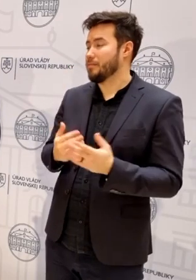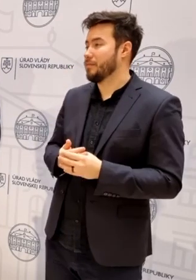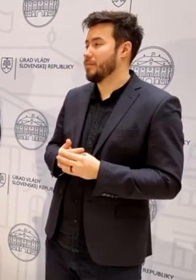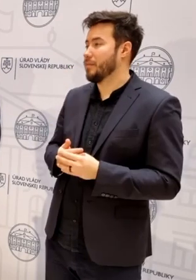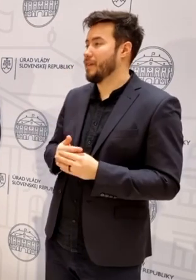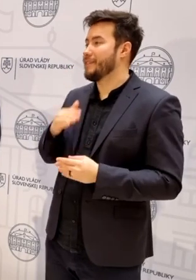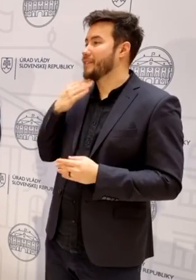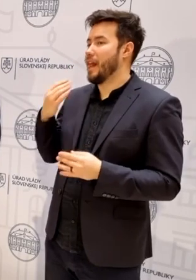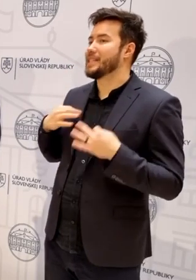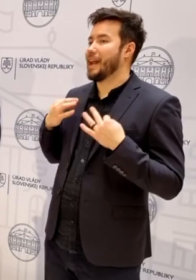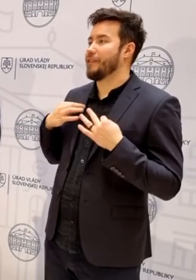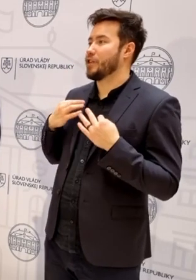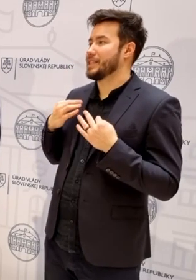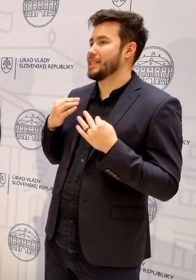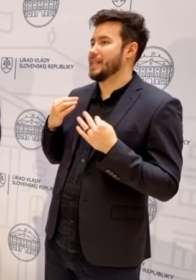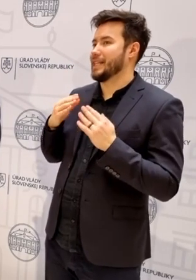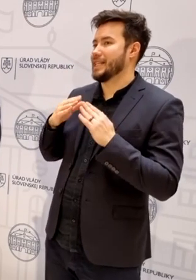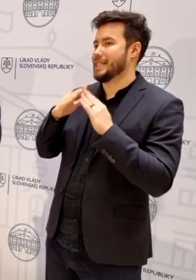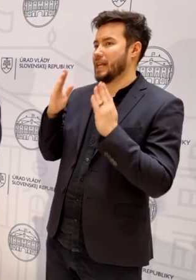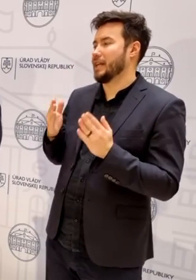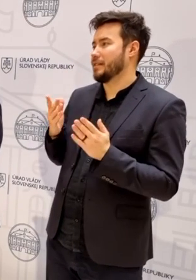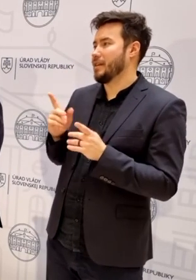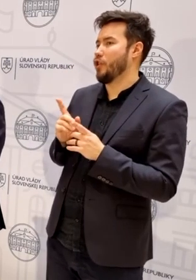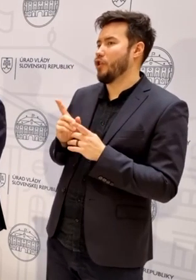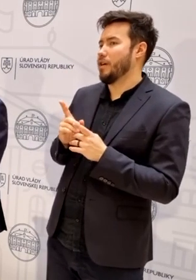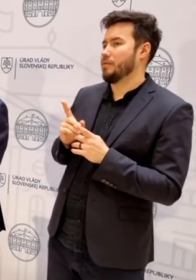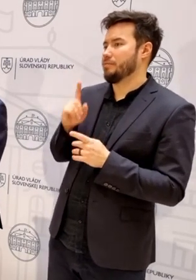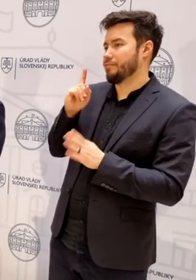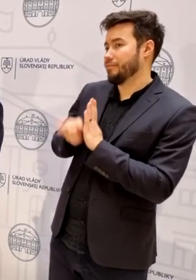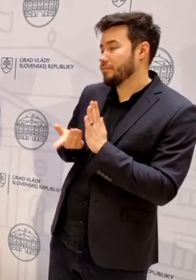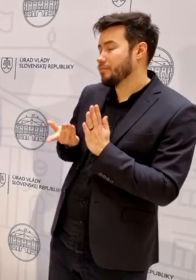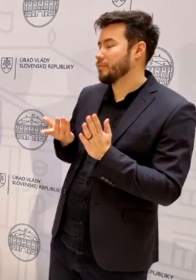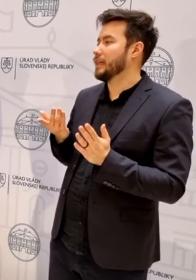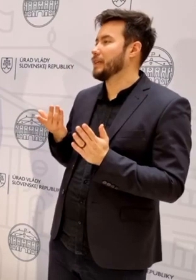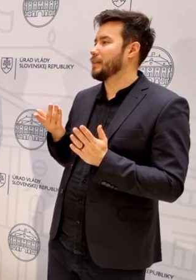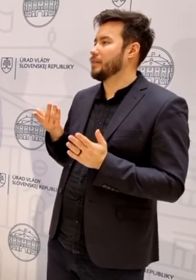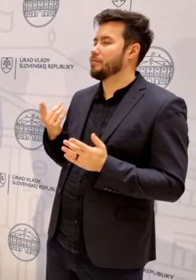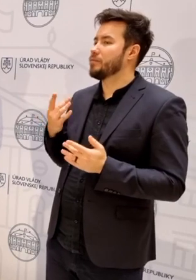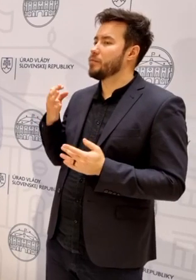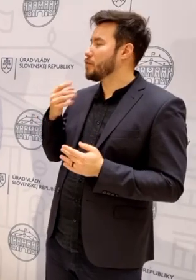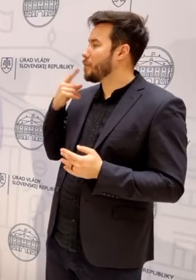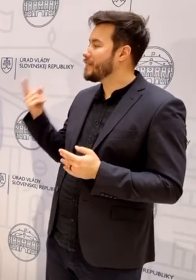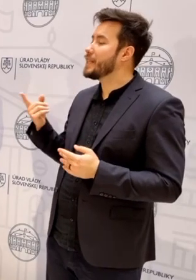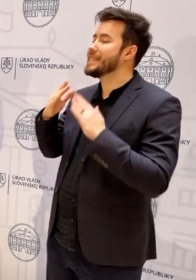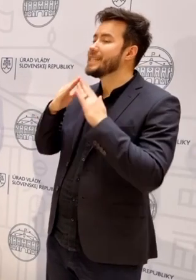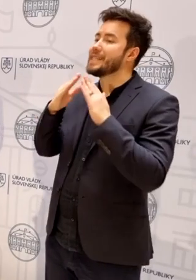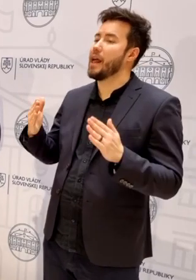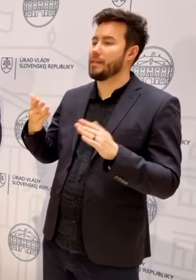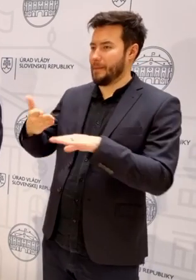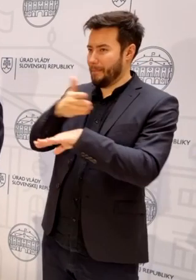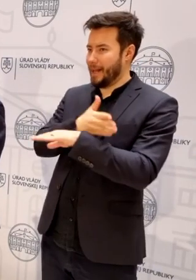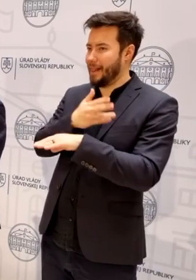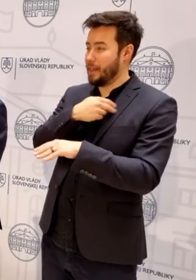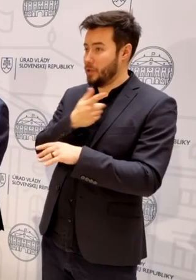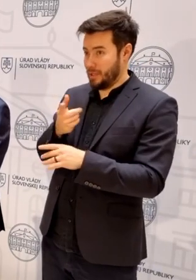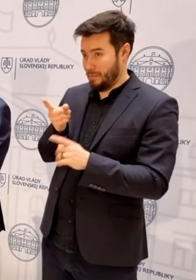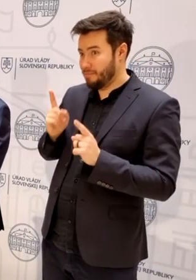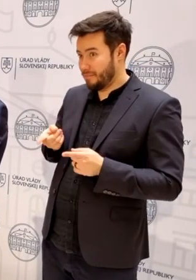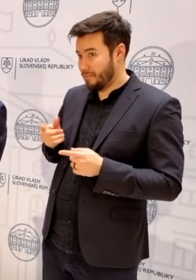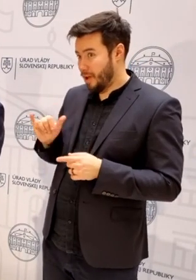tie stany v podstate došli, ako keby v rámci usmernení. Tak ak by ste mohli povedať, že čo s týmito stanmi pred nemocnicami? Treba ich